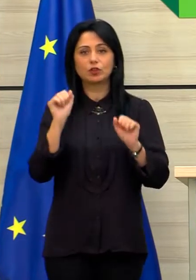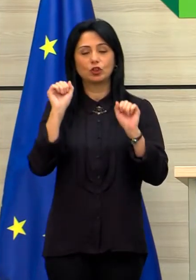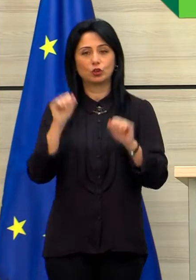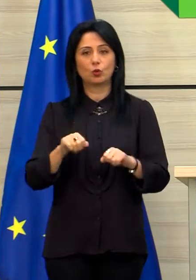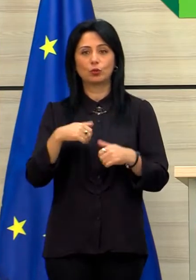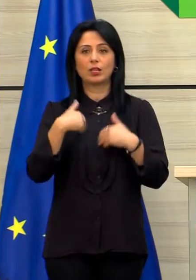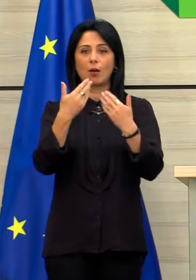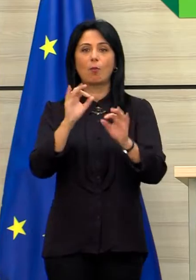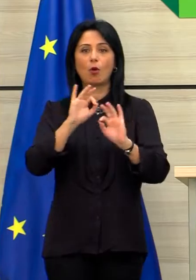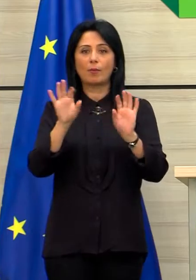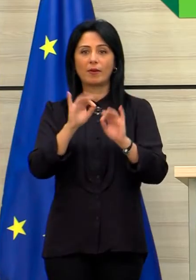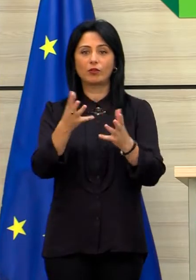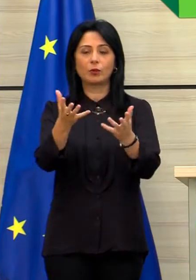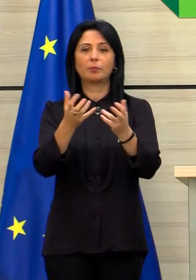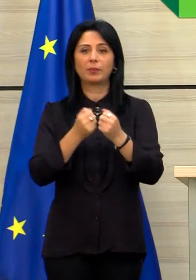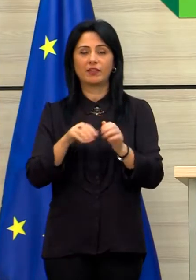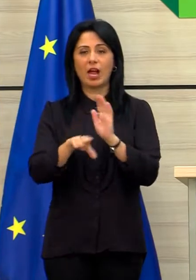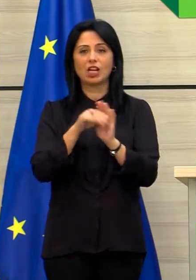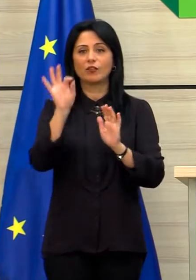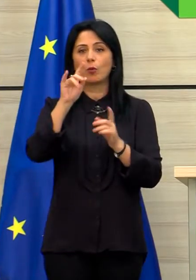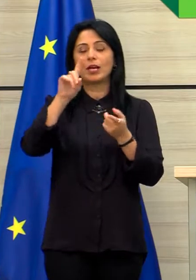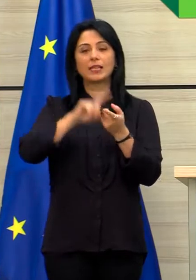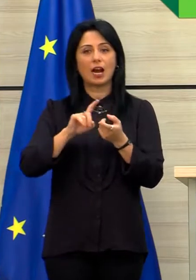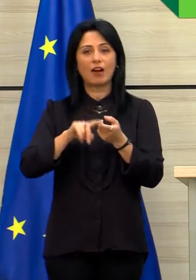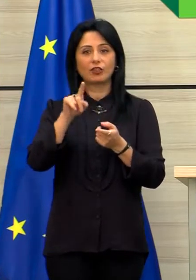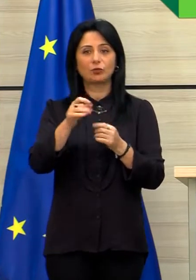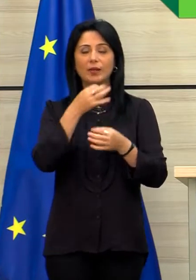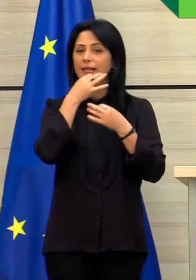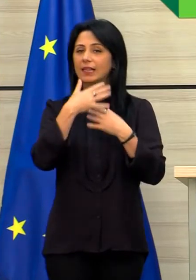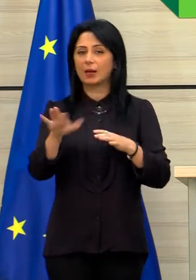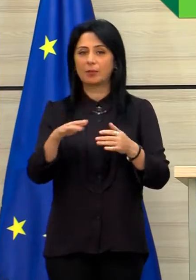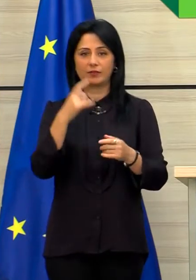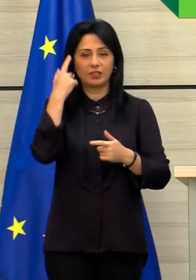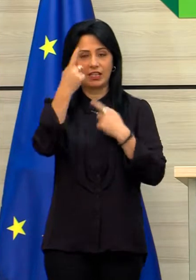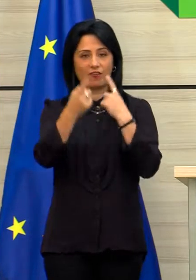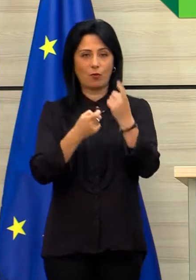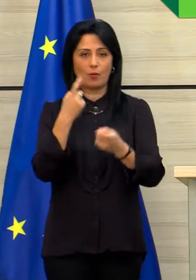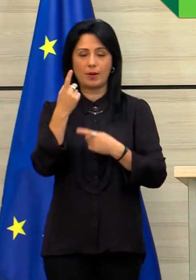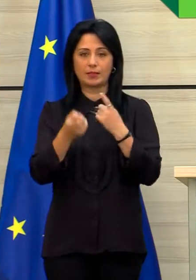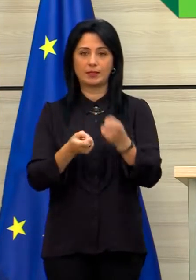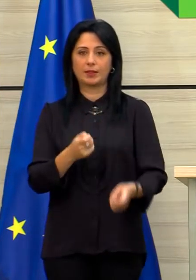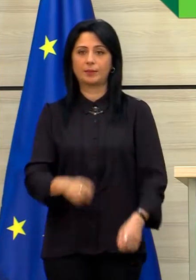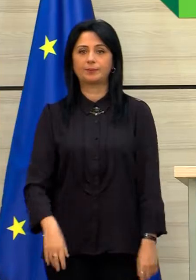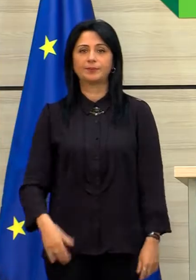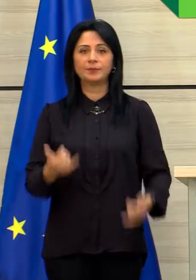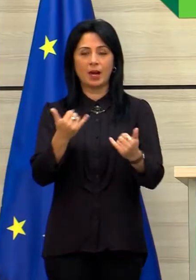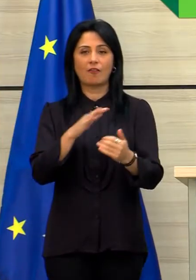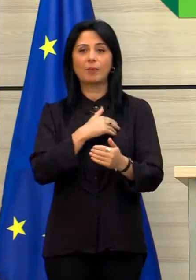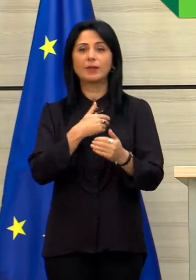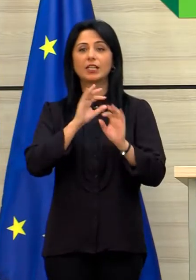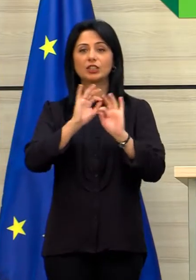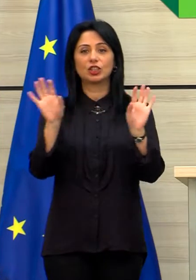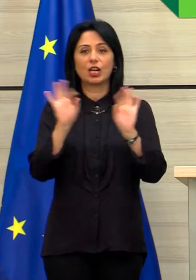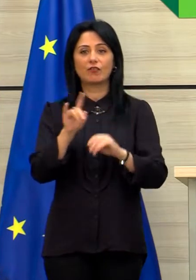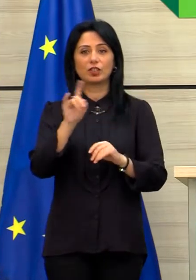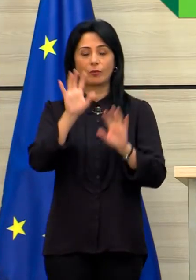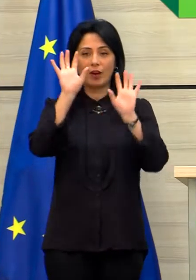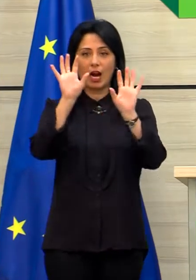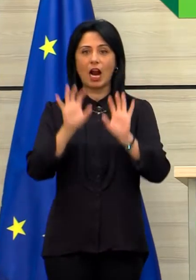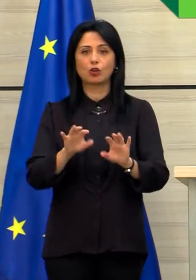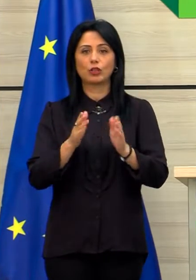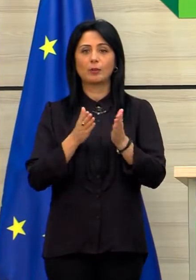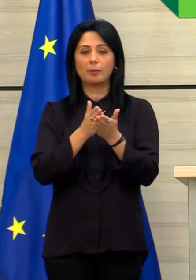შეუძლიათ მოგმართონ და მიიღონ არჩევნებთან დაკავშირებული ნებისმიერი სახის ინფორმაცია. აქვე მინდა შეგახსენოთ, რომ